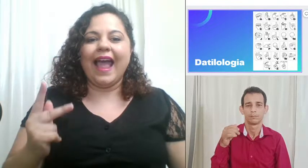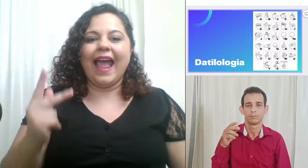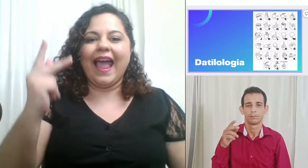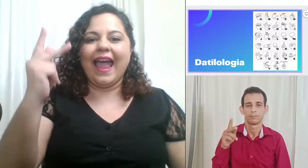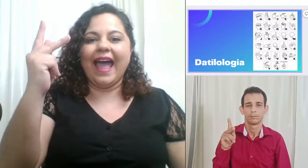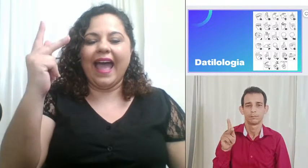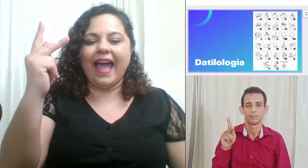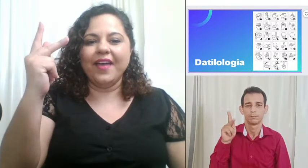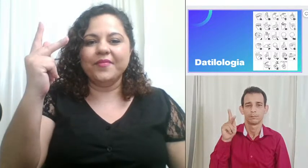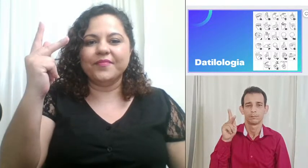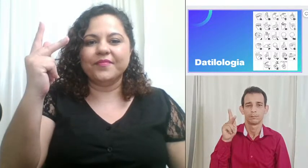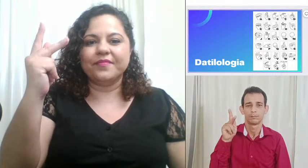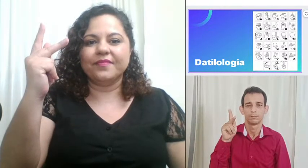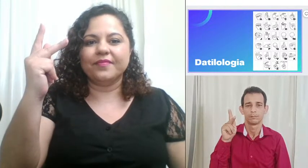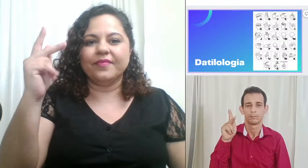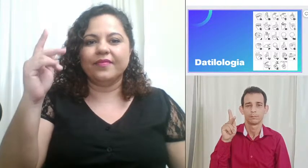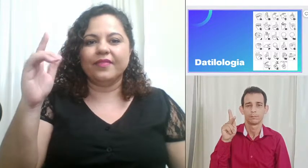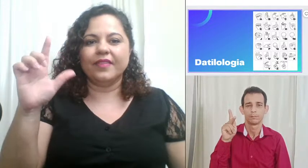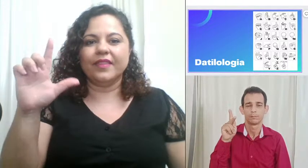K